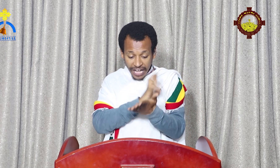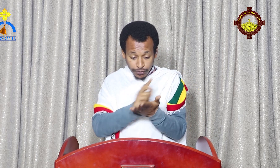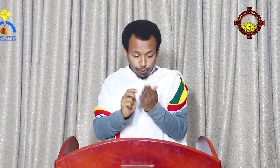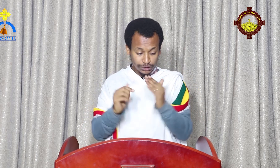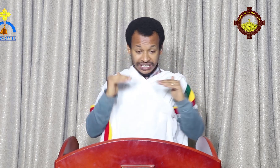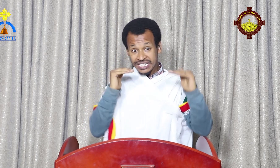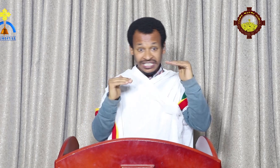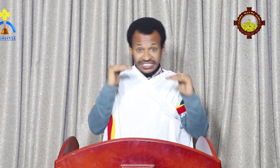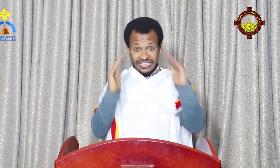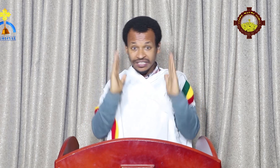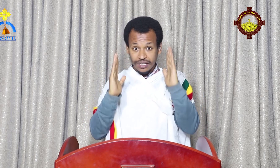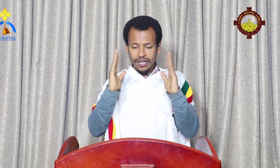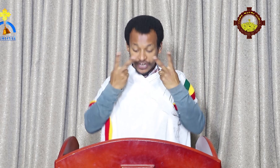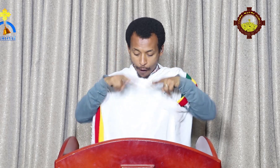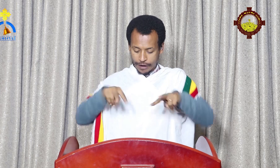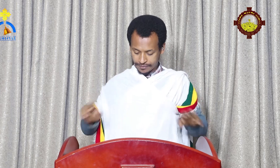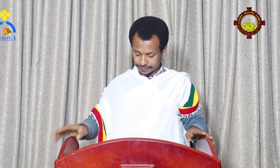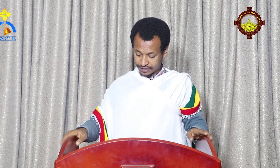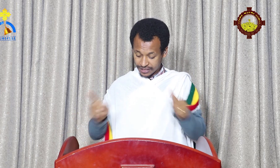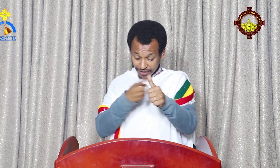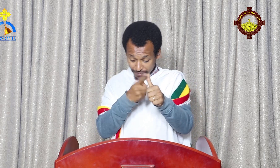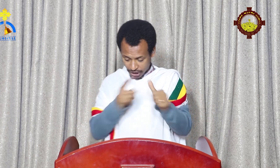በመጽሐፍ ቅዱስ ንስስር እናየዋለን። የመጀመሪያው